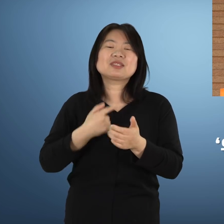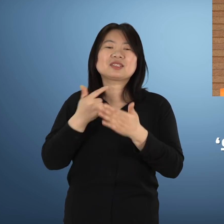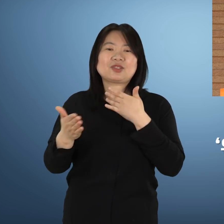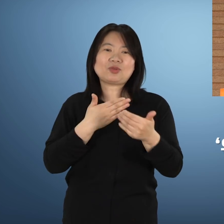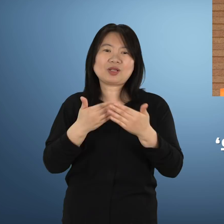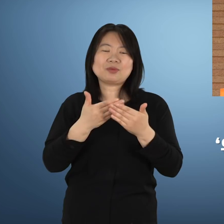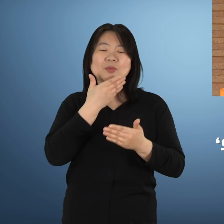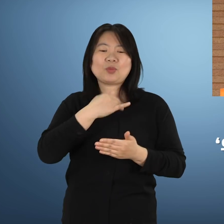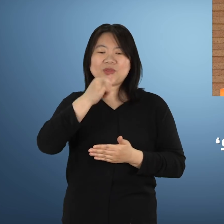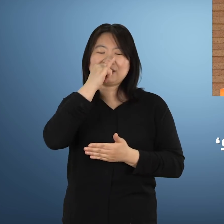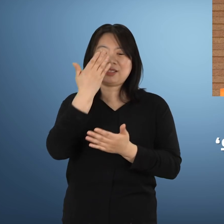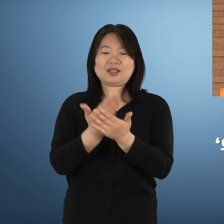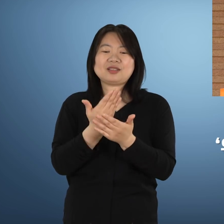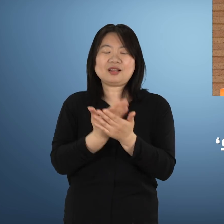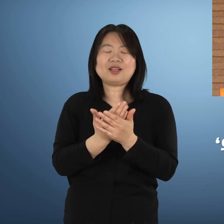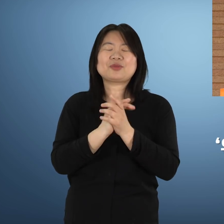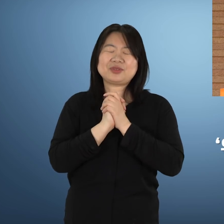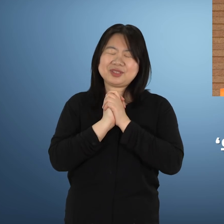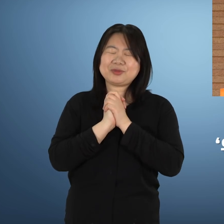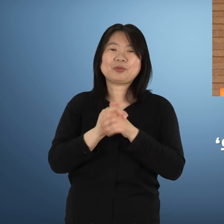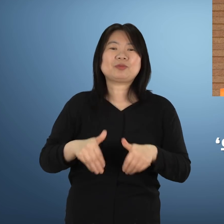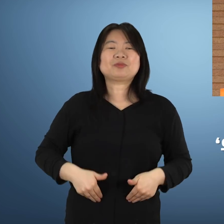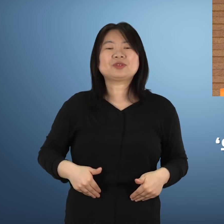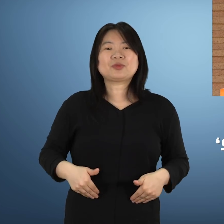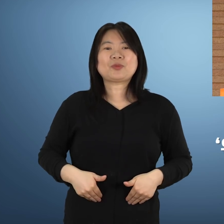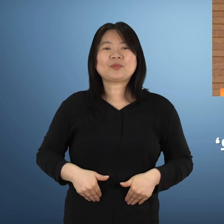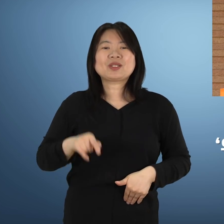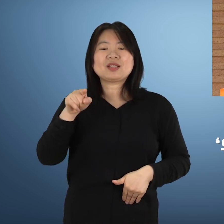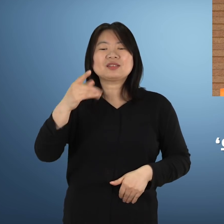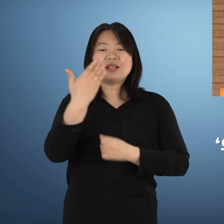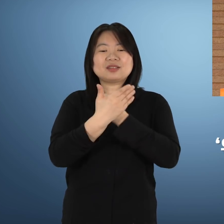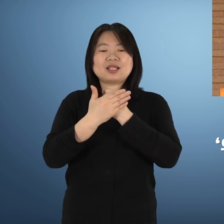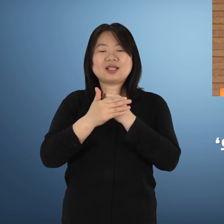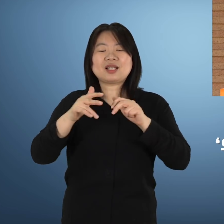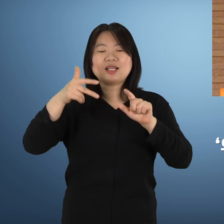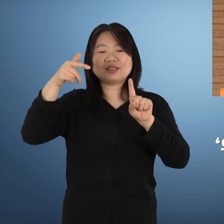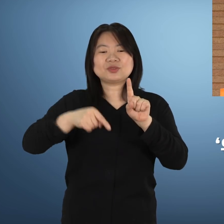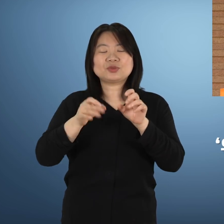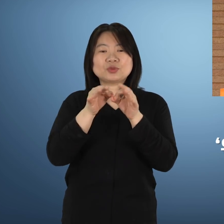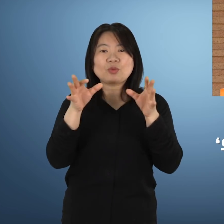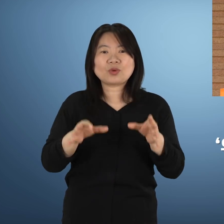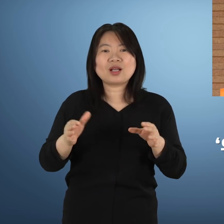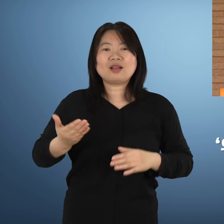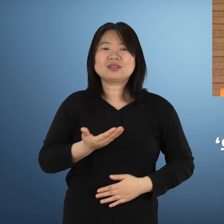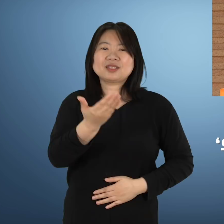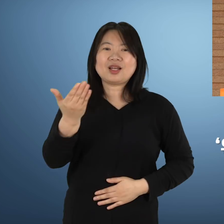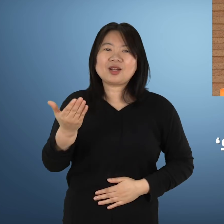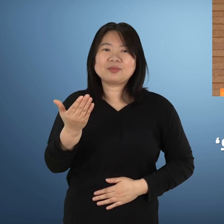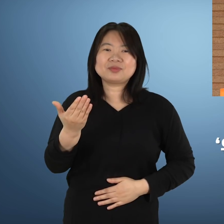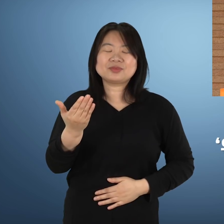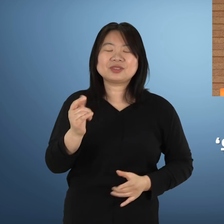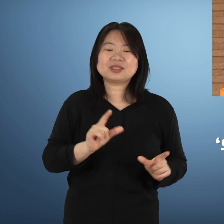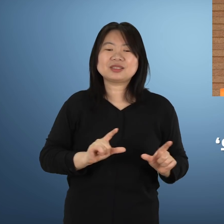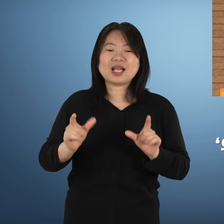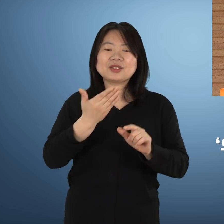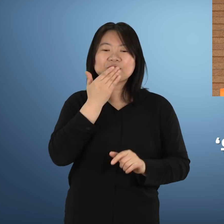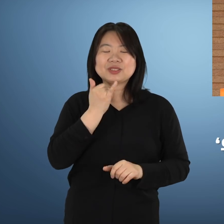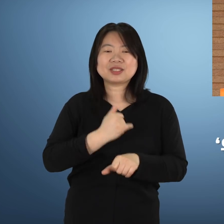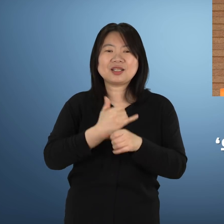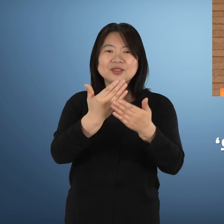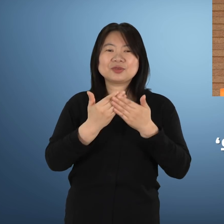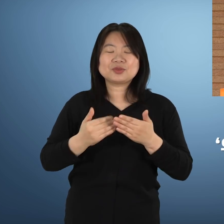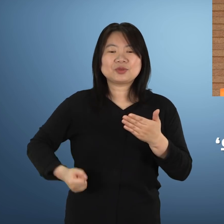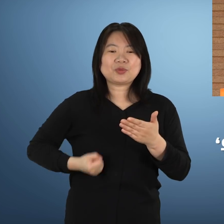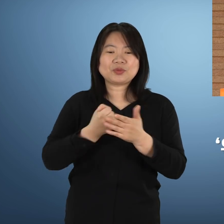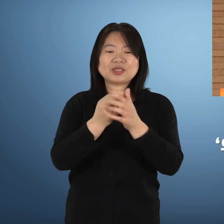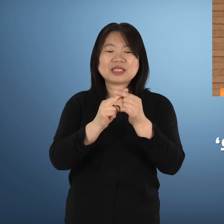하여 주시옵소서. 그 은혜가 이 한 주간도 여러분들을 살아내게 하는